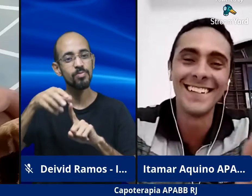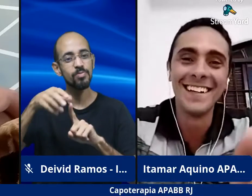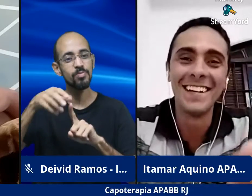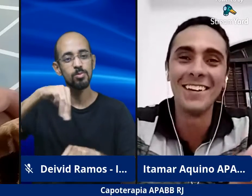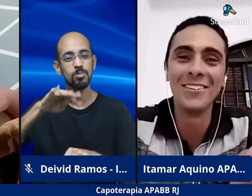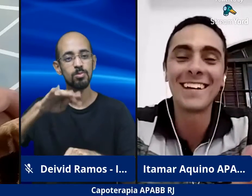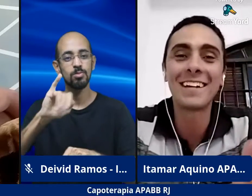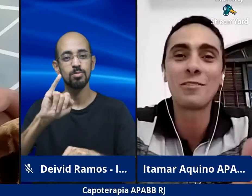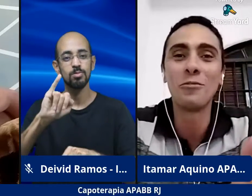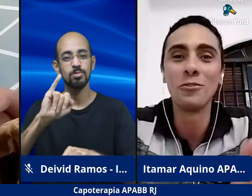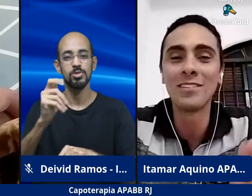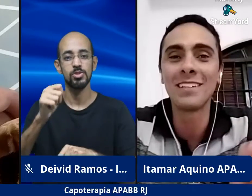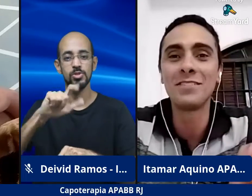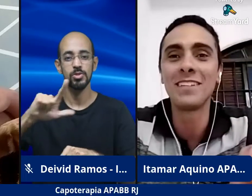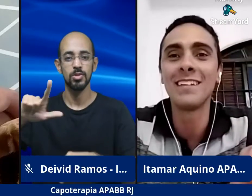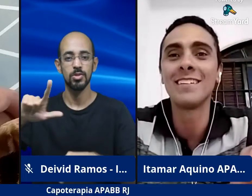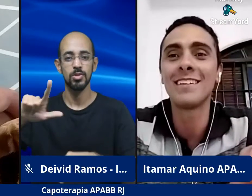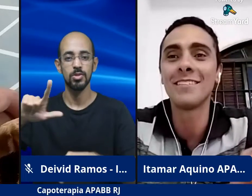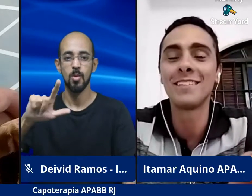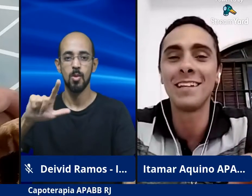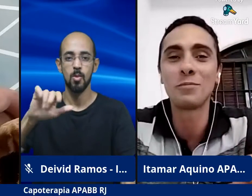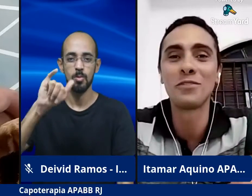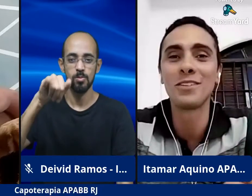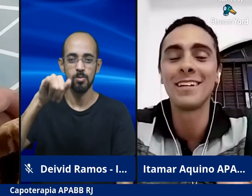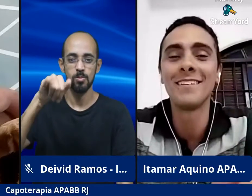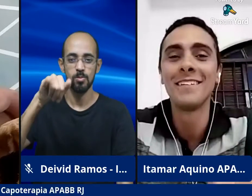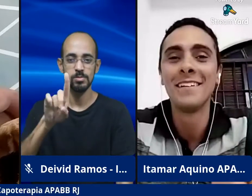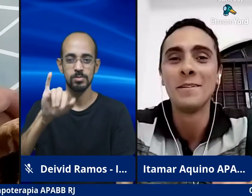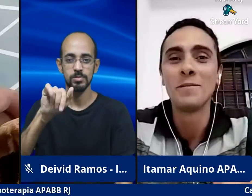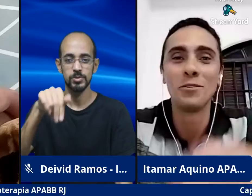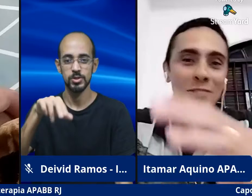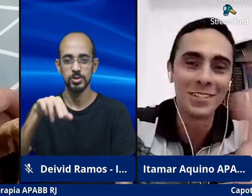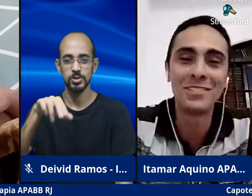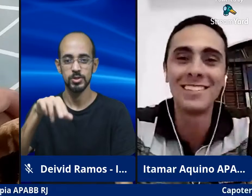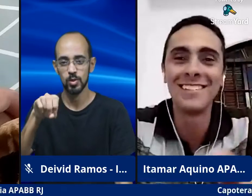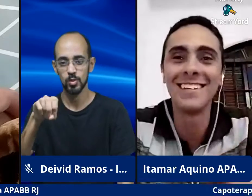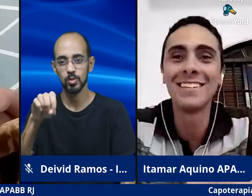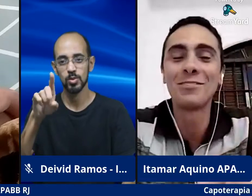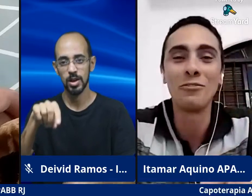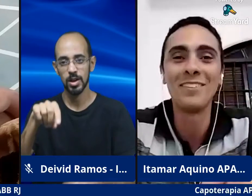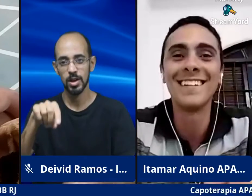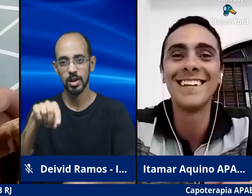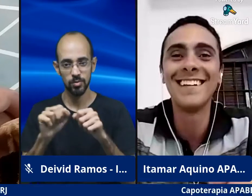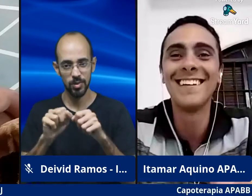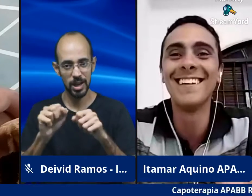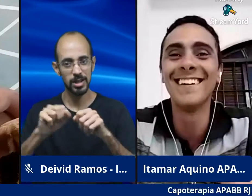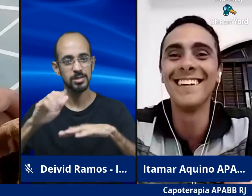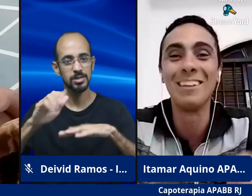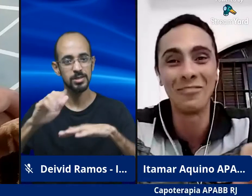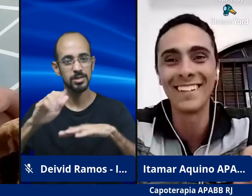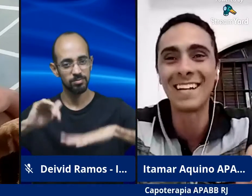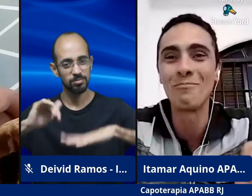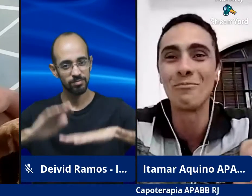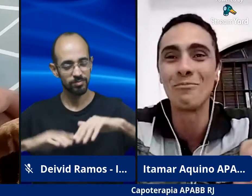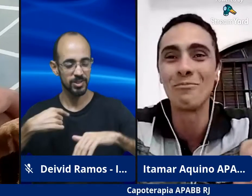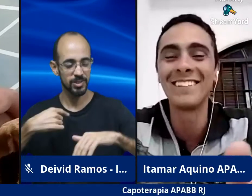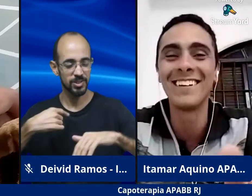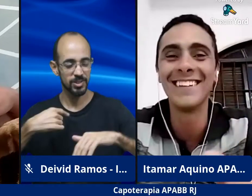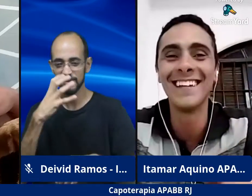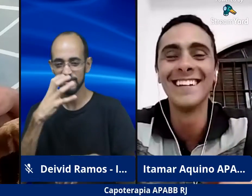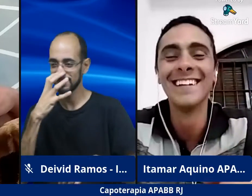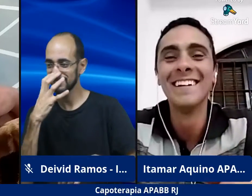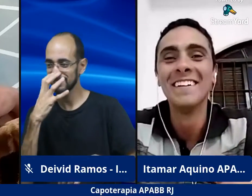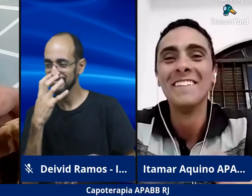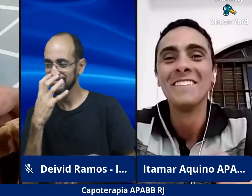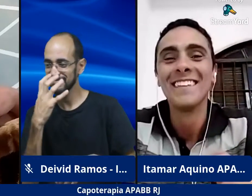verdade, é o cara que conduz as atividades aqui, é um excelente profissional. Eu não canso de dizer isso, sou fã dele e fã da capoeira do